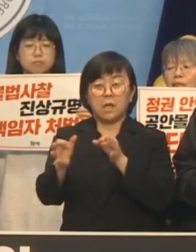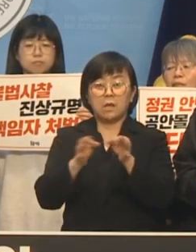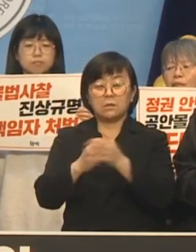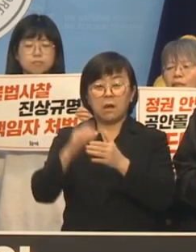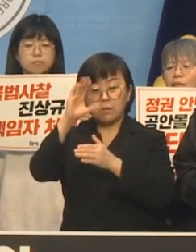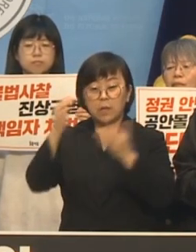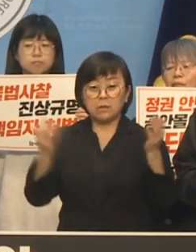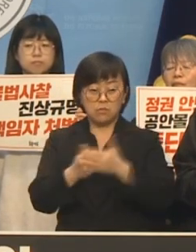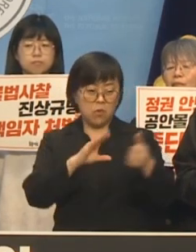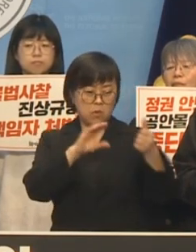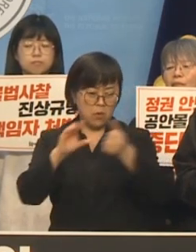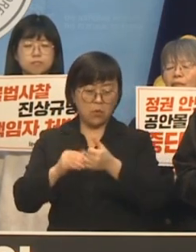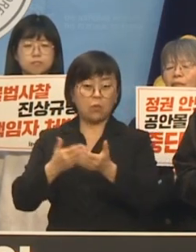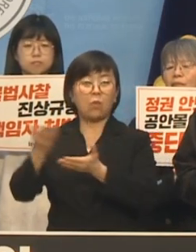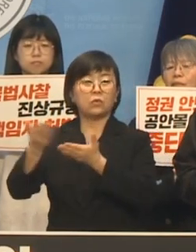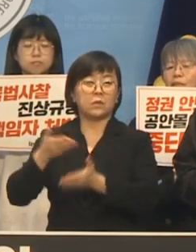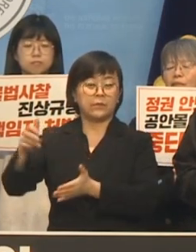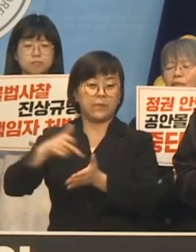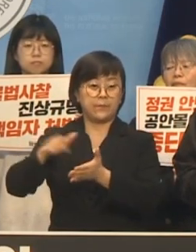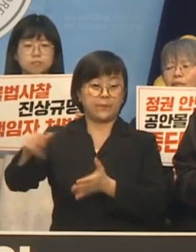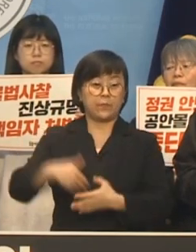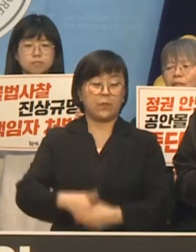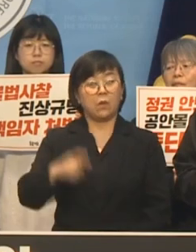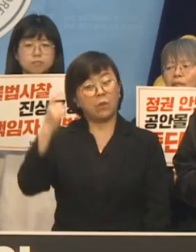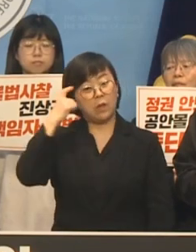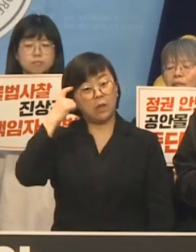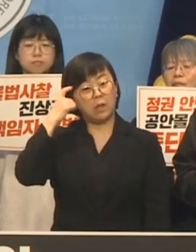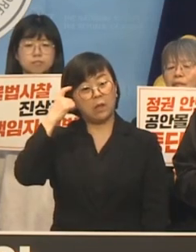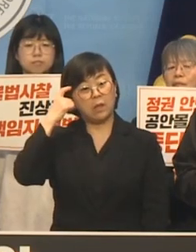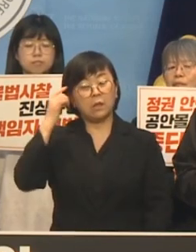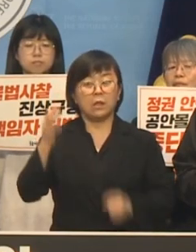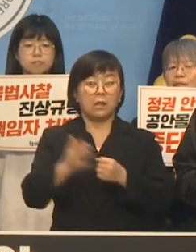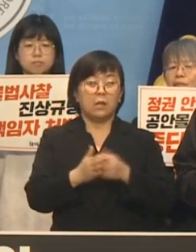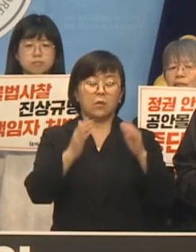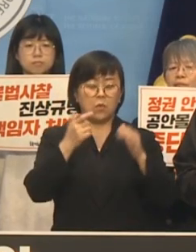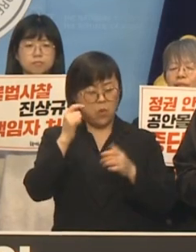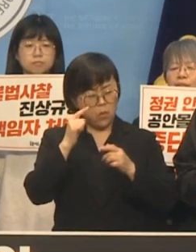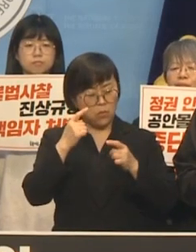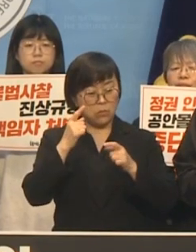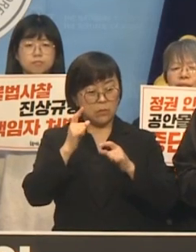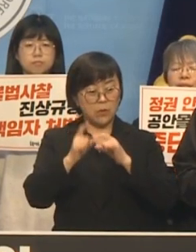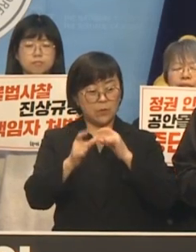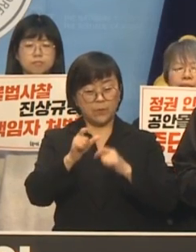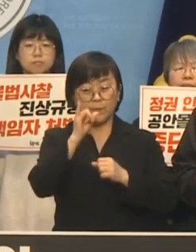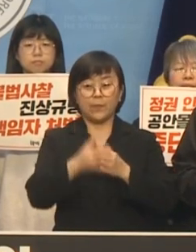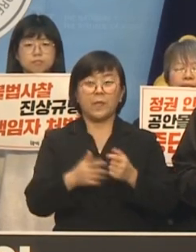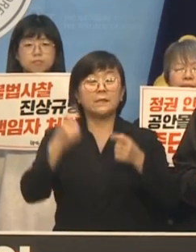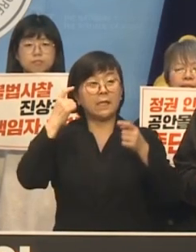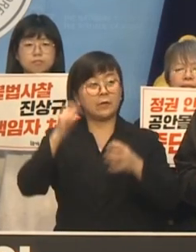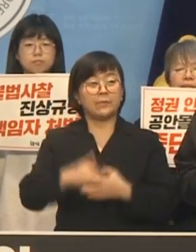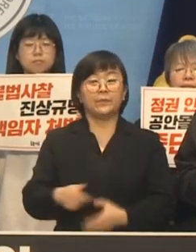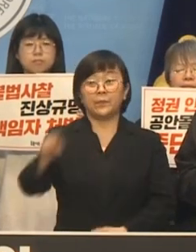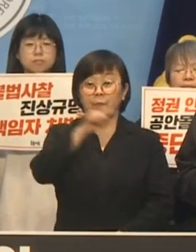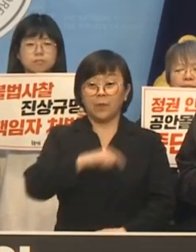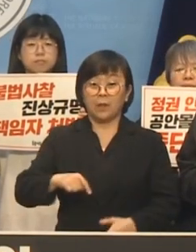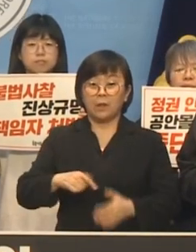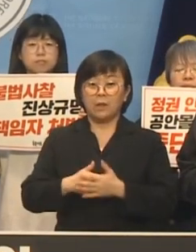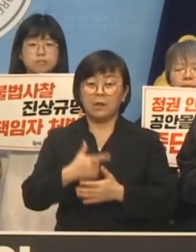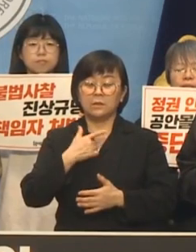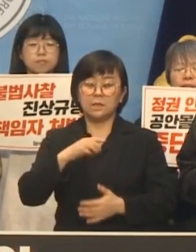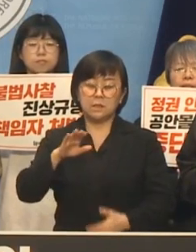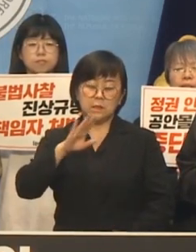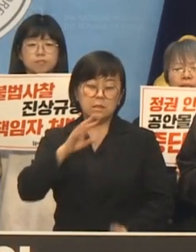모조리 찍고 공유했습니다. 왜 이렇게까지 하는가 곰곰이 고민해 보았습니다. 저들은 발악을